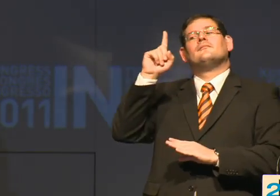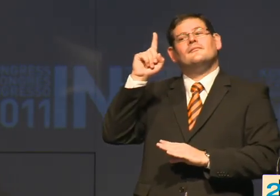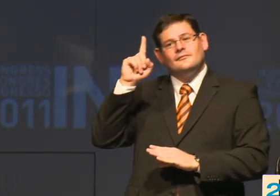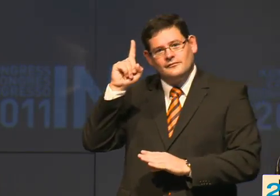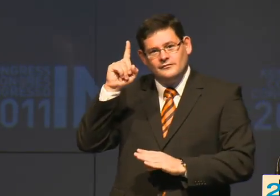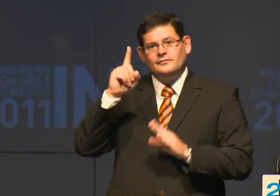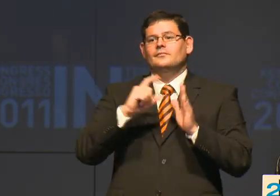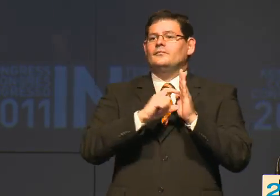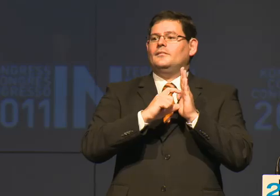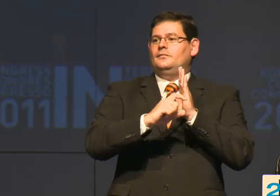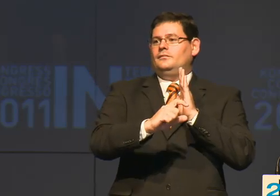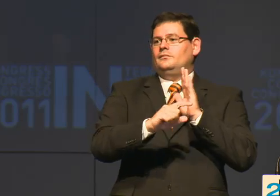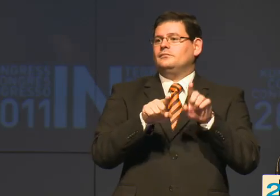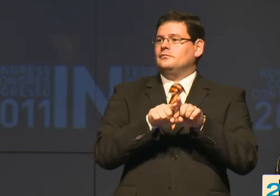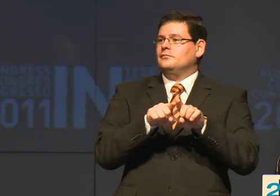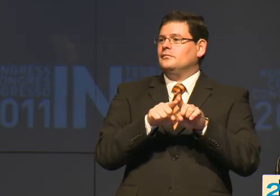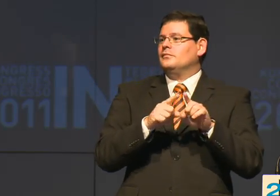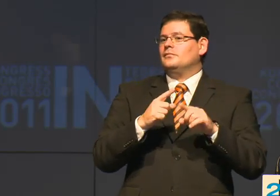être totalement interdite.